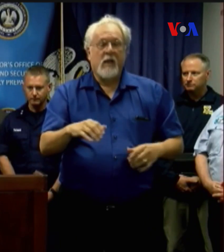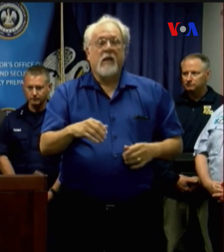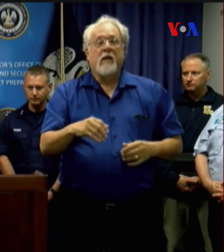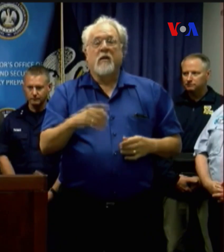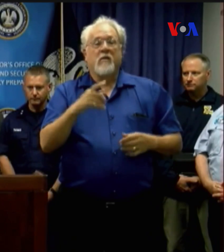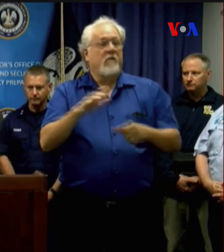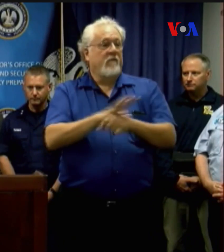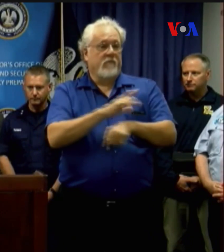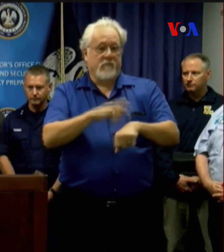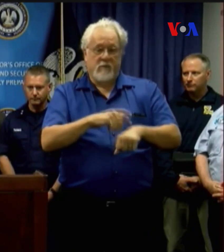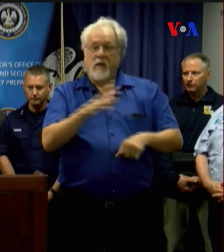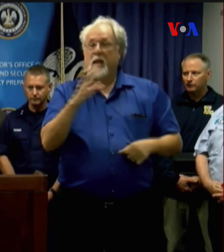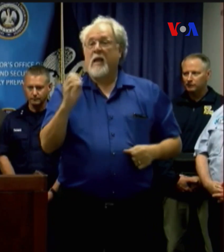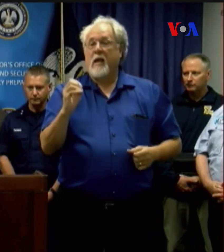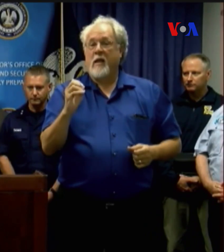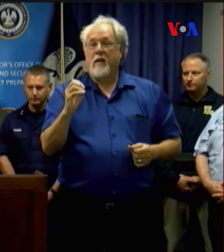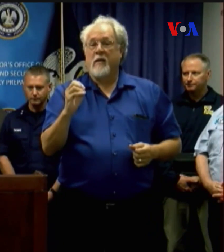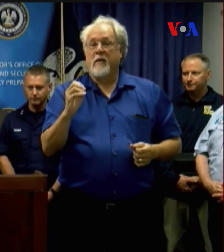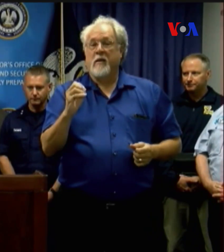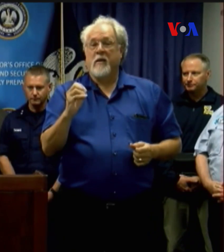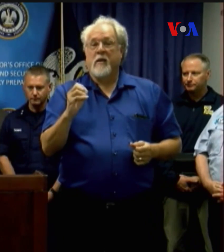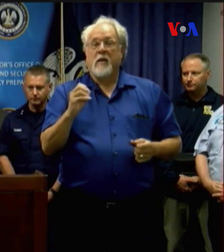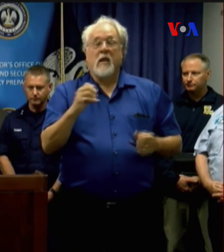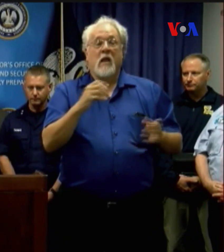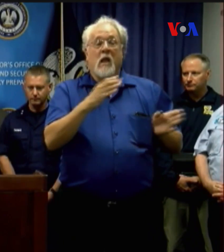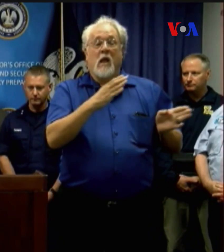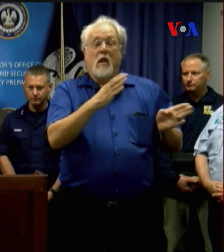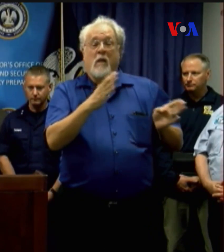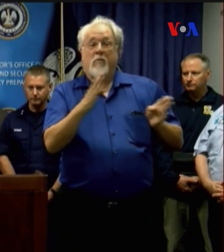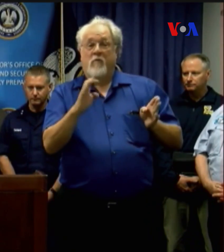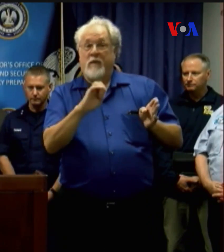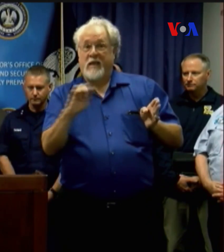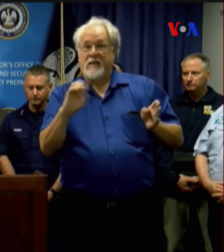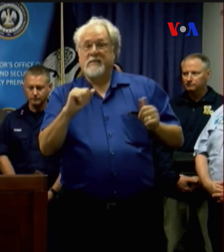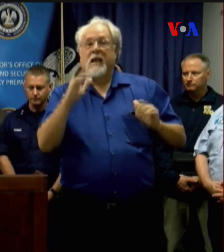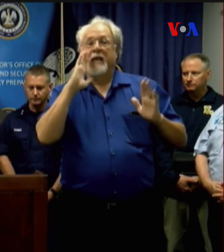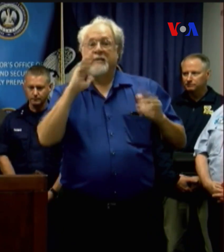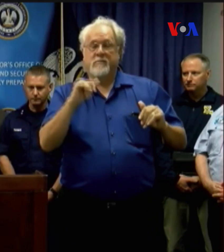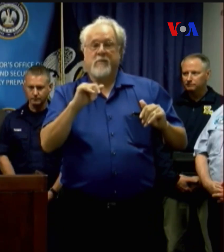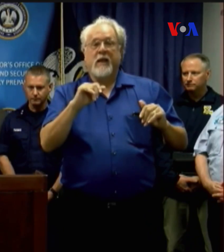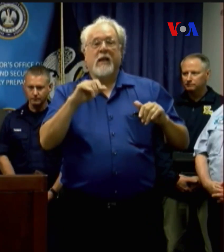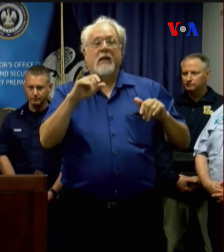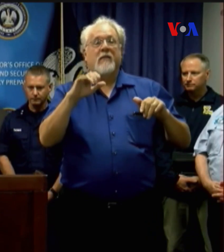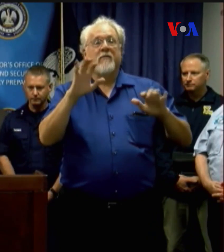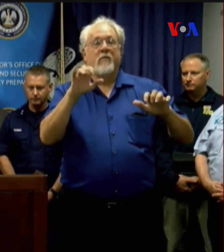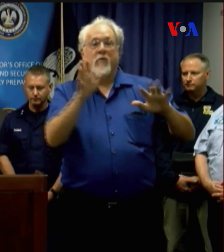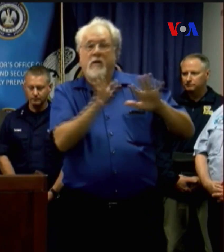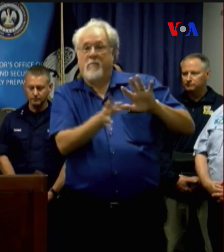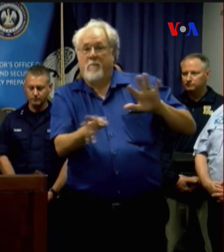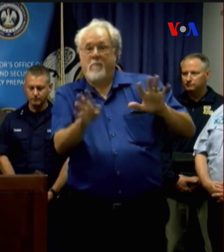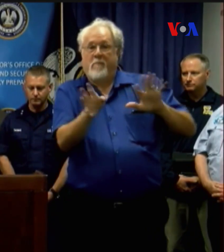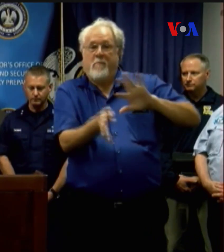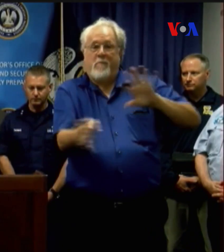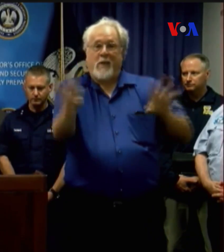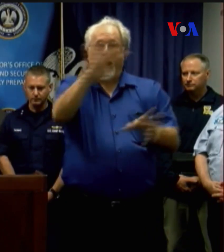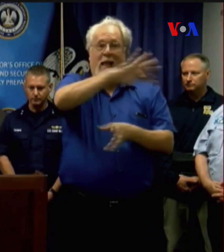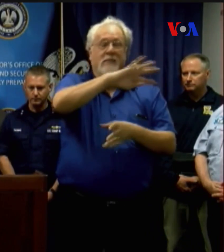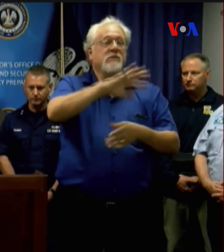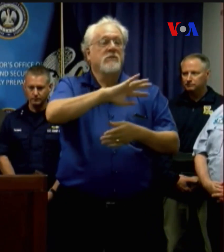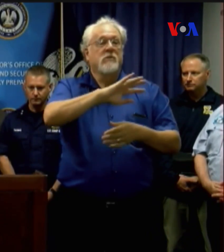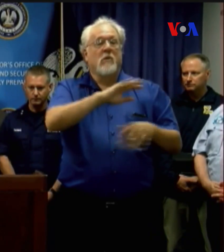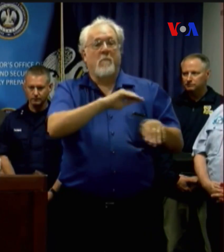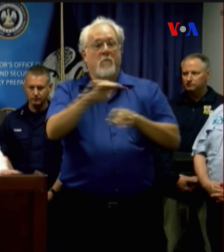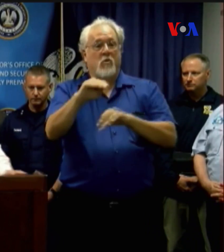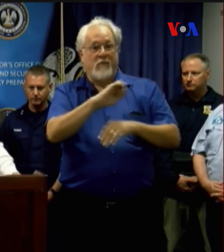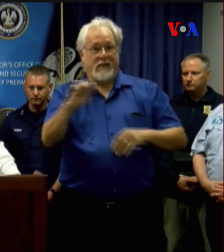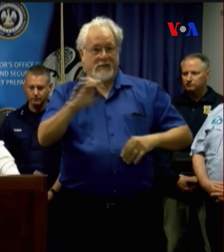entire time and as it moves further east we can expect that those rain bands. É claro que vai chover muito enquanto o